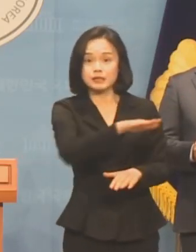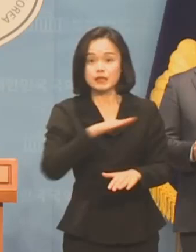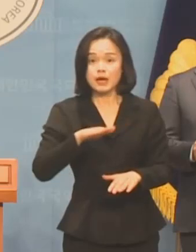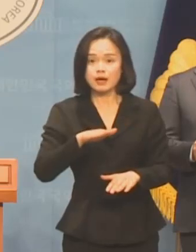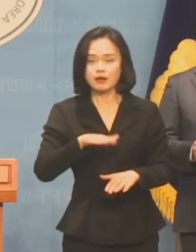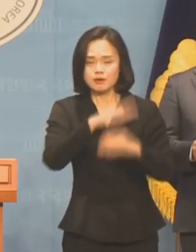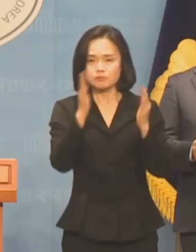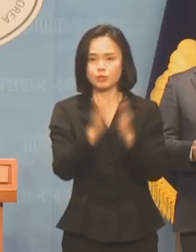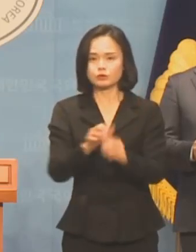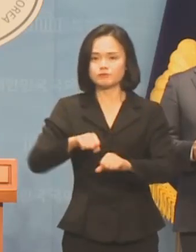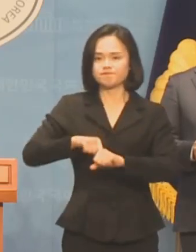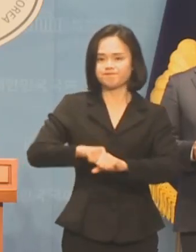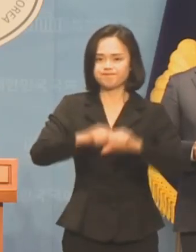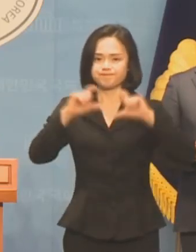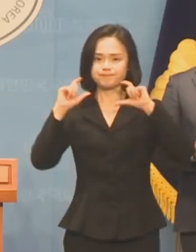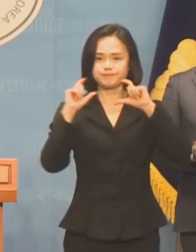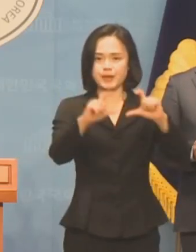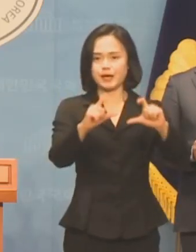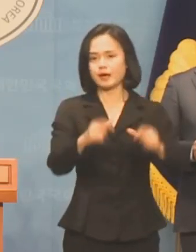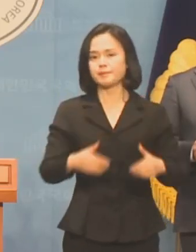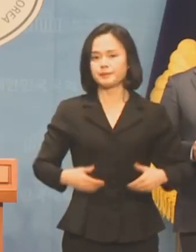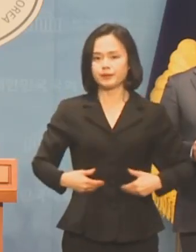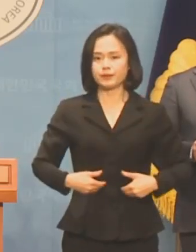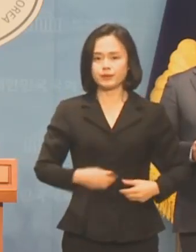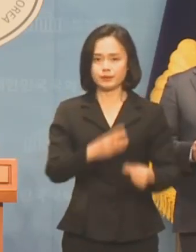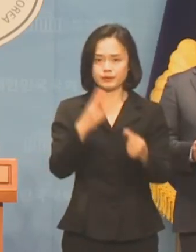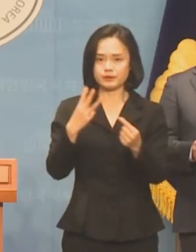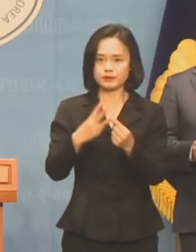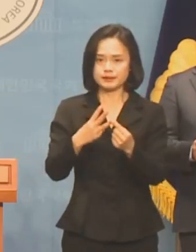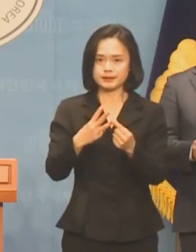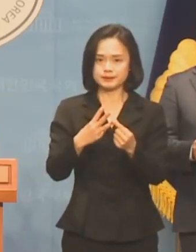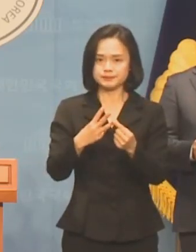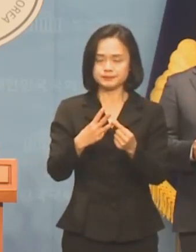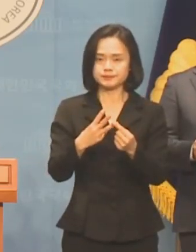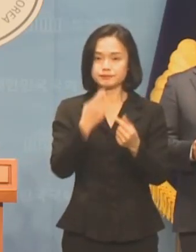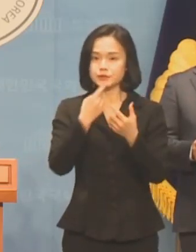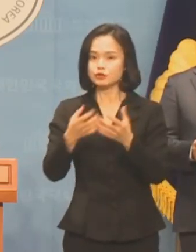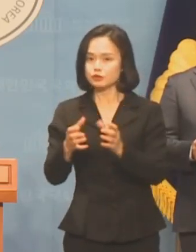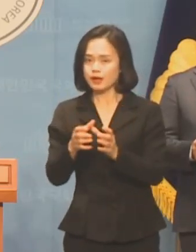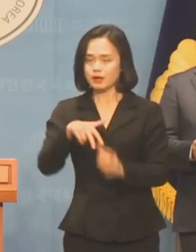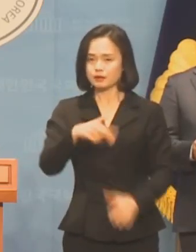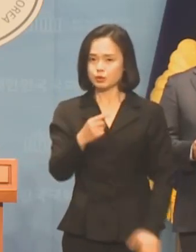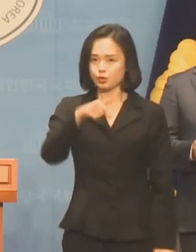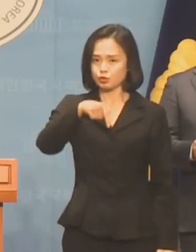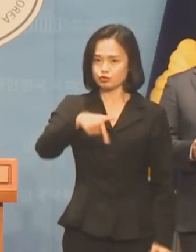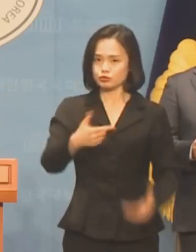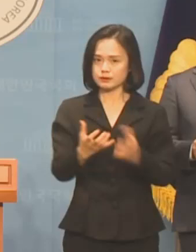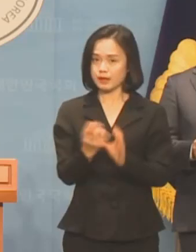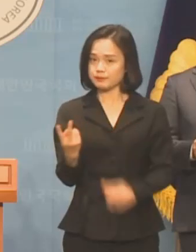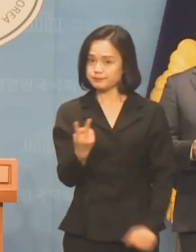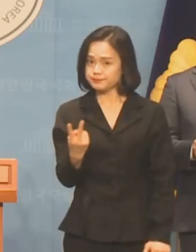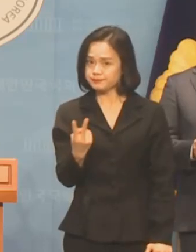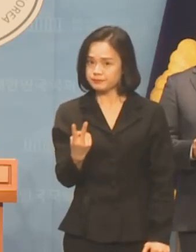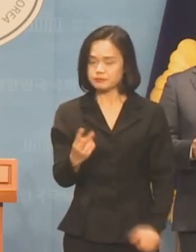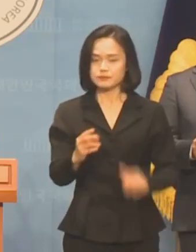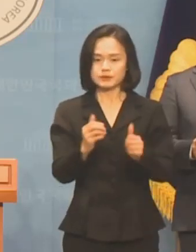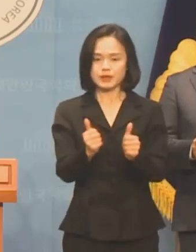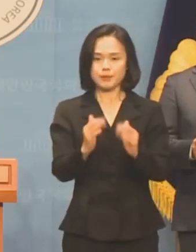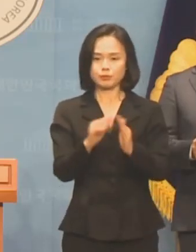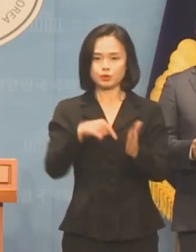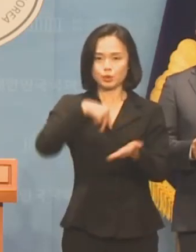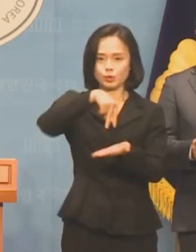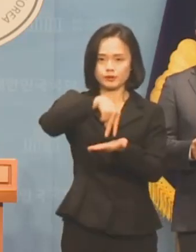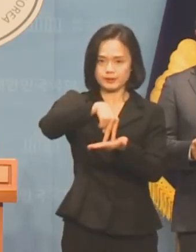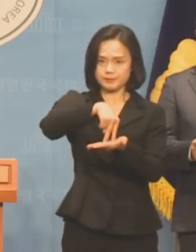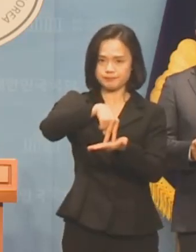엄중한 처벌을 받아야 합니다. 셋째, 우리 민주당과 조국혁신당은 사법부의 독립성을 지키기